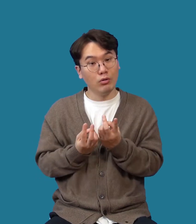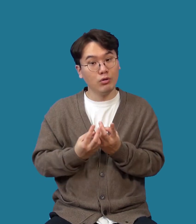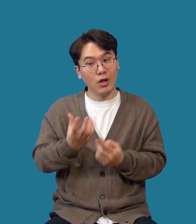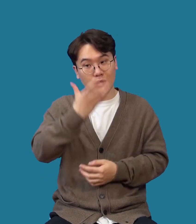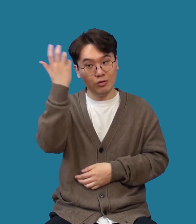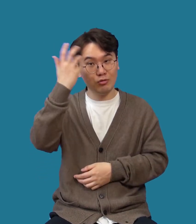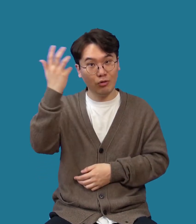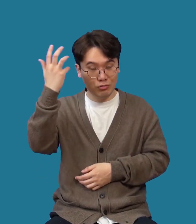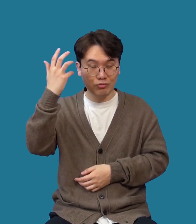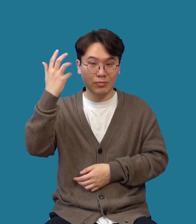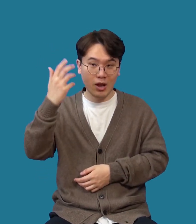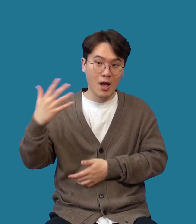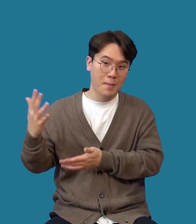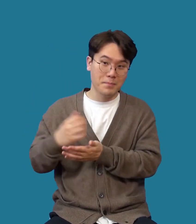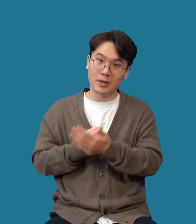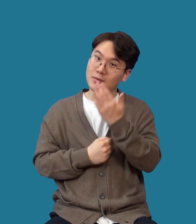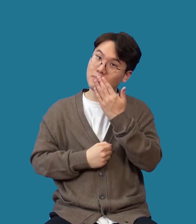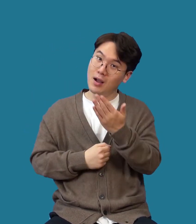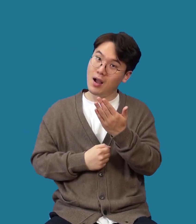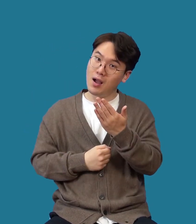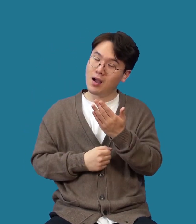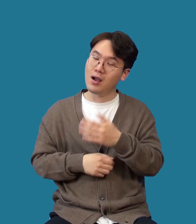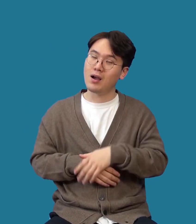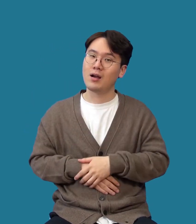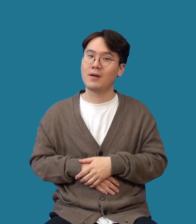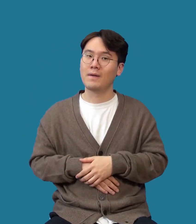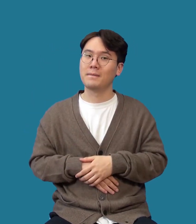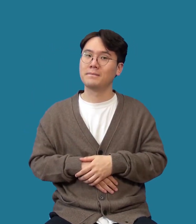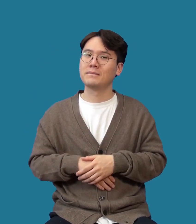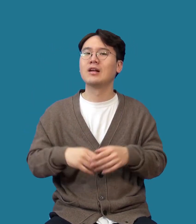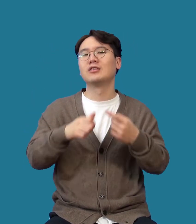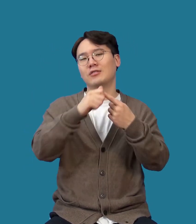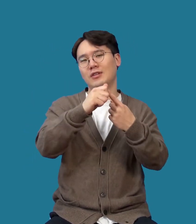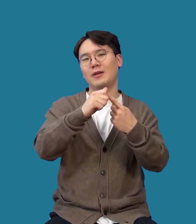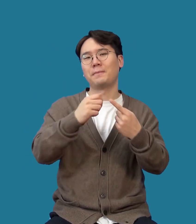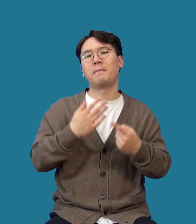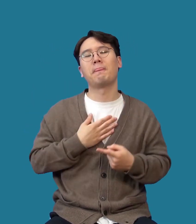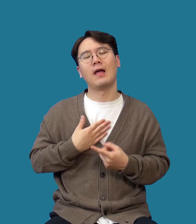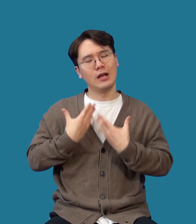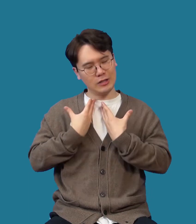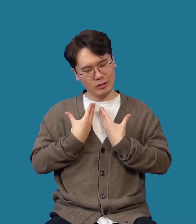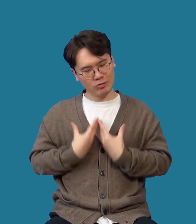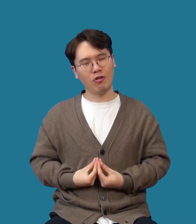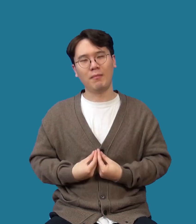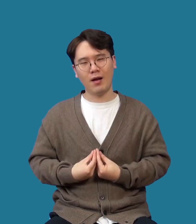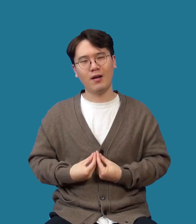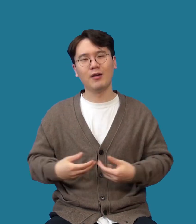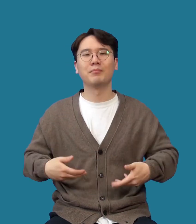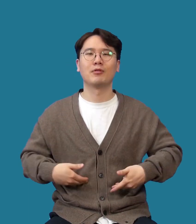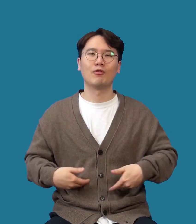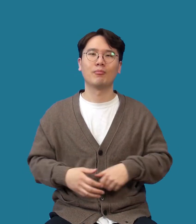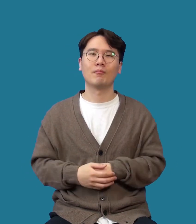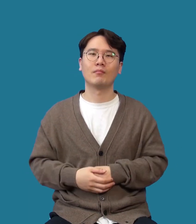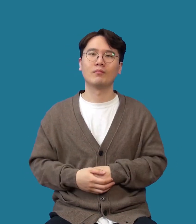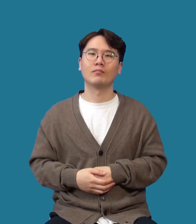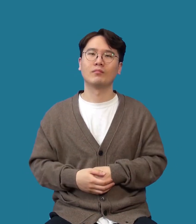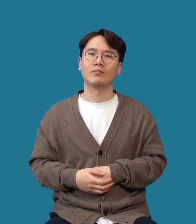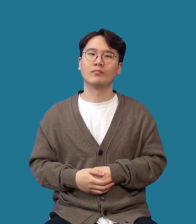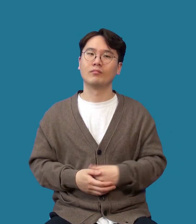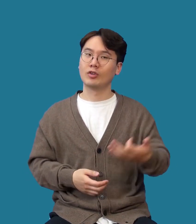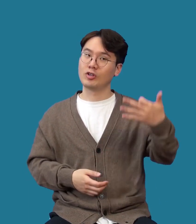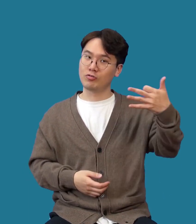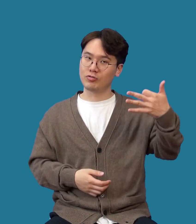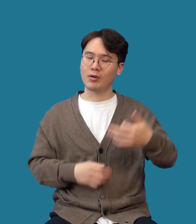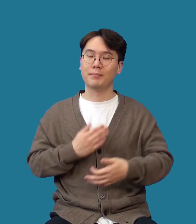수 있겠는가? 이제 그 문제입니다. 첫째는 자기 절망이 있어야 합니다. 19절에